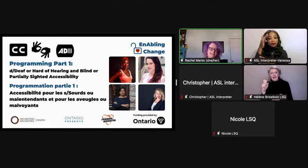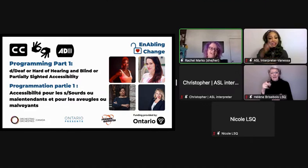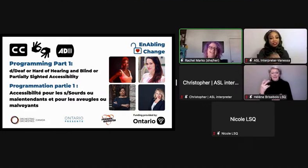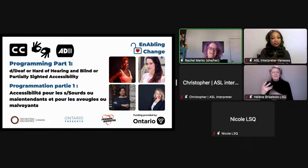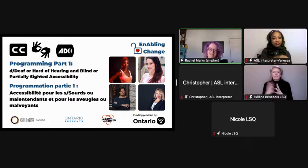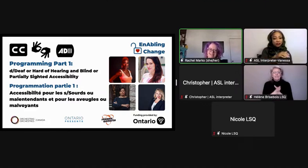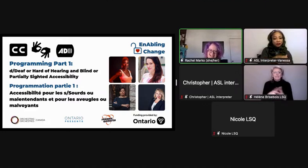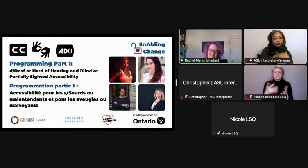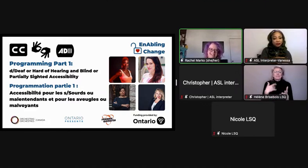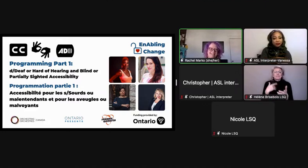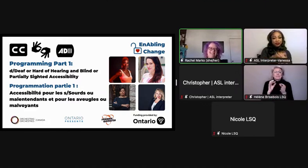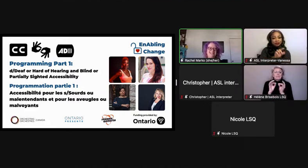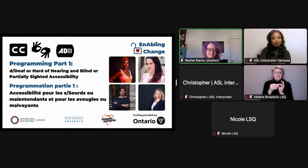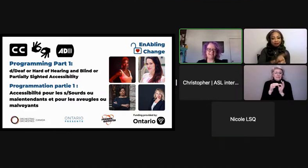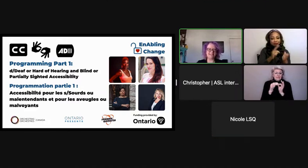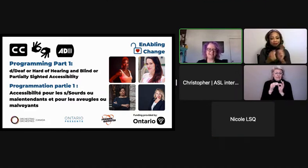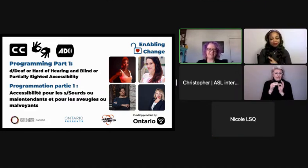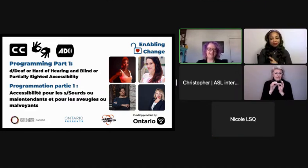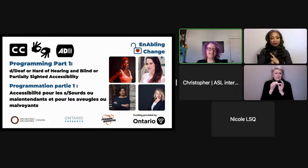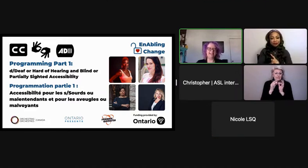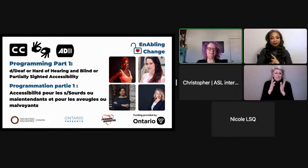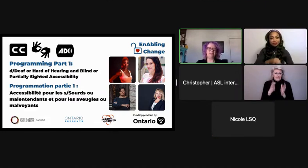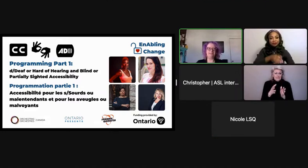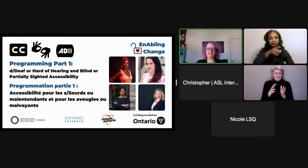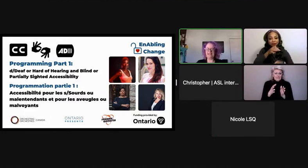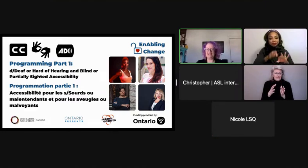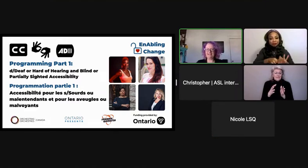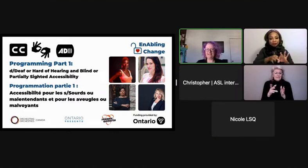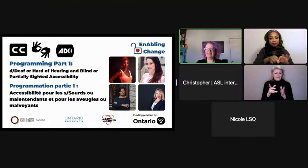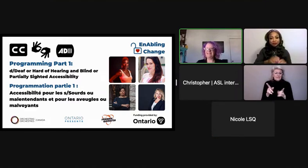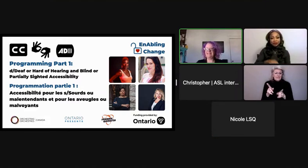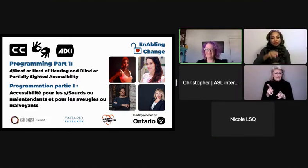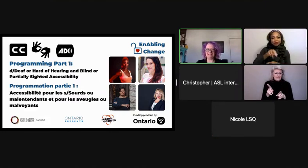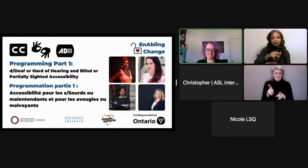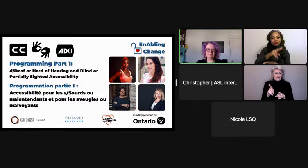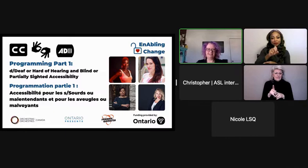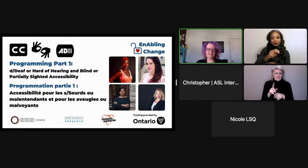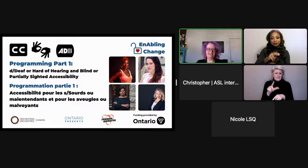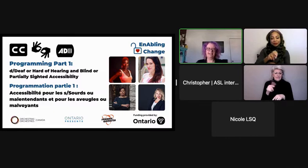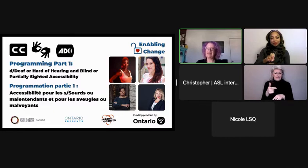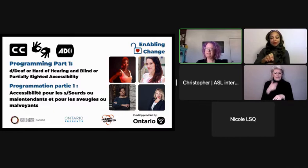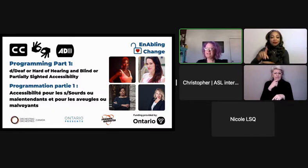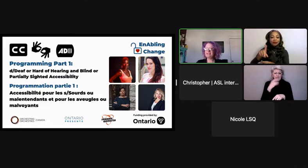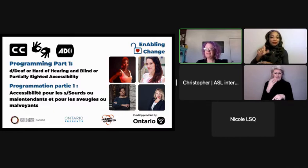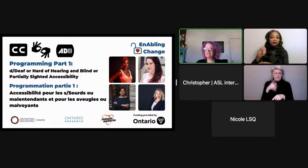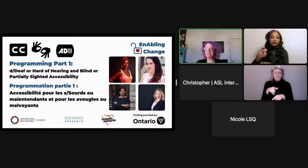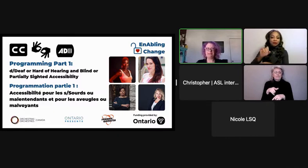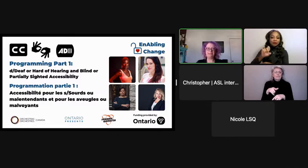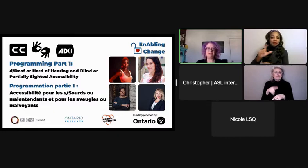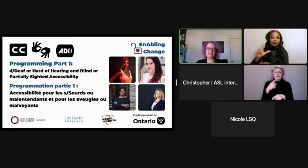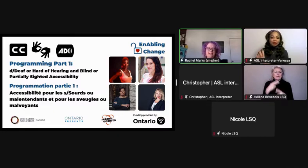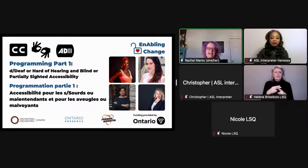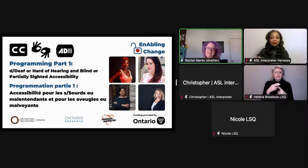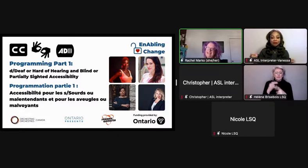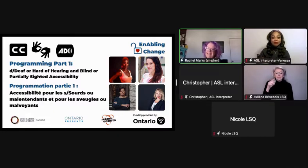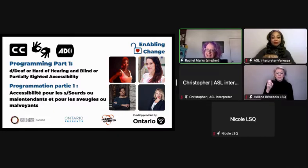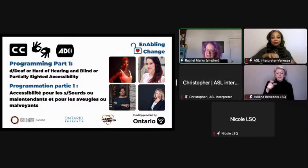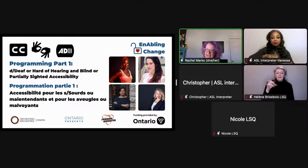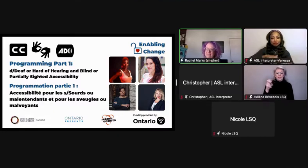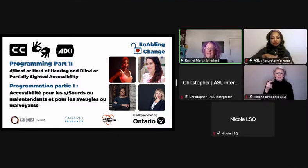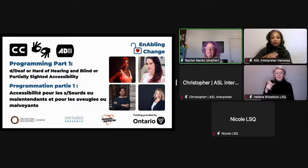Nos interprètes en simultané entre Myrlène et Daniel. Le sous